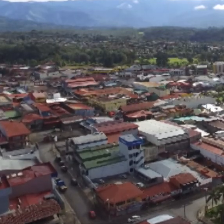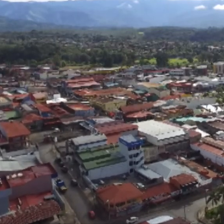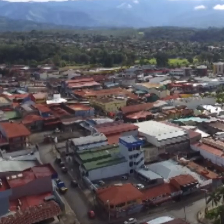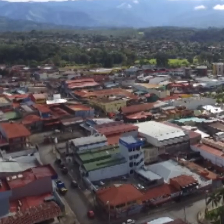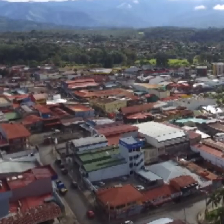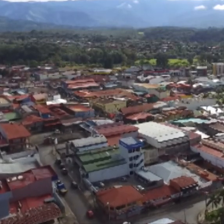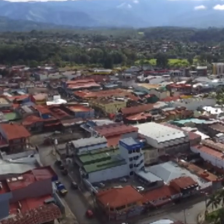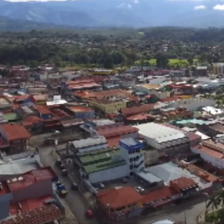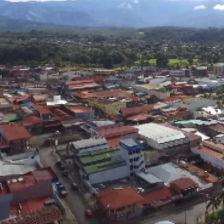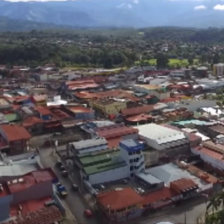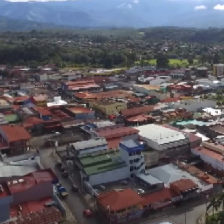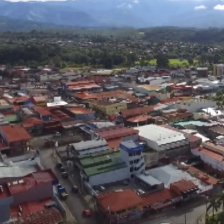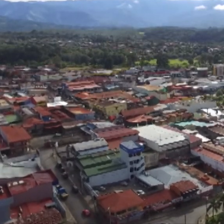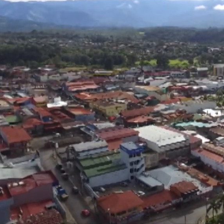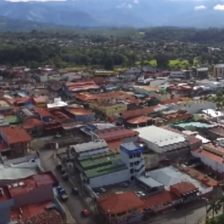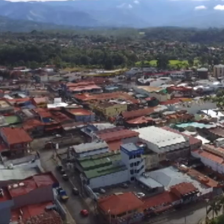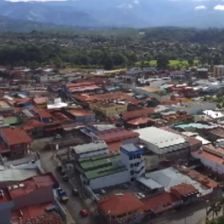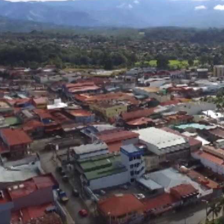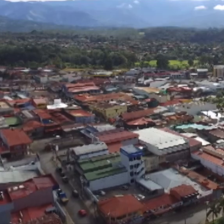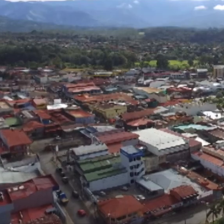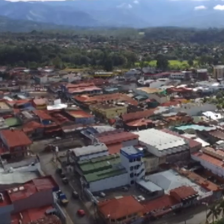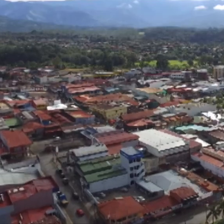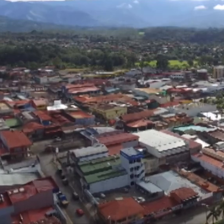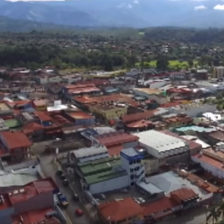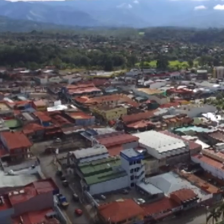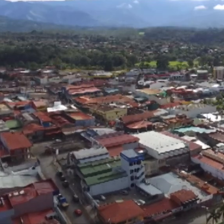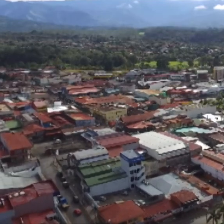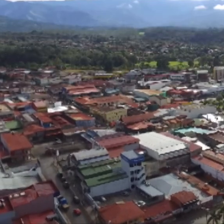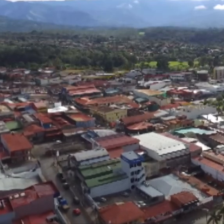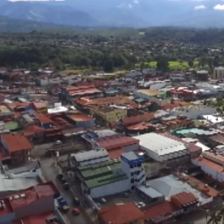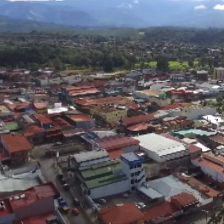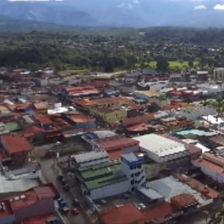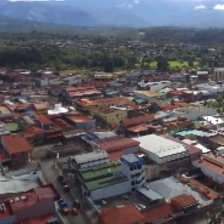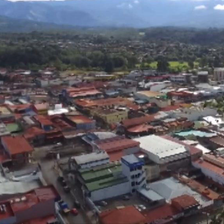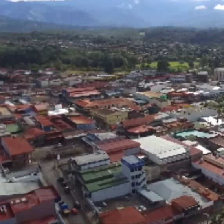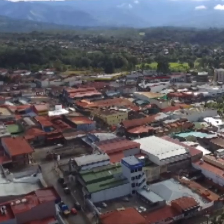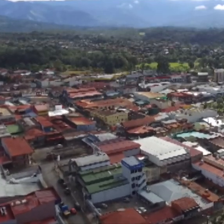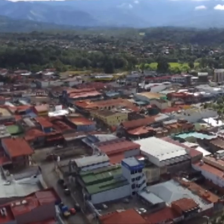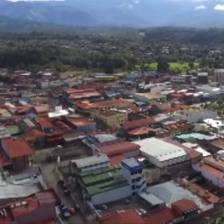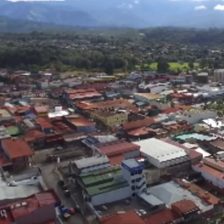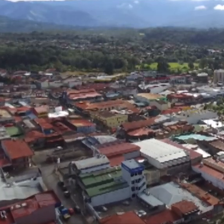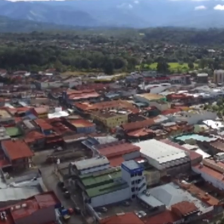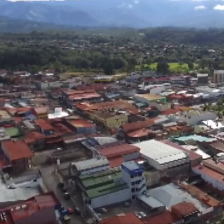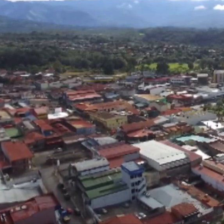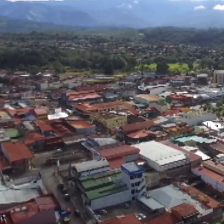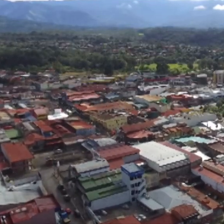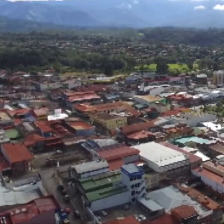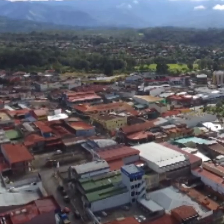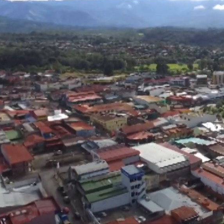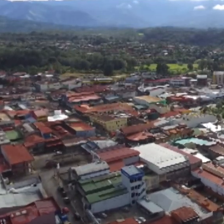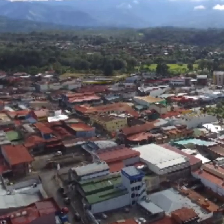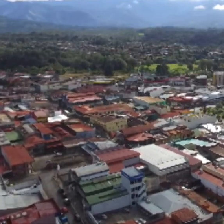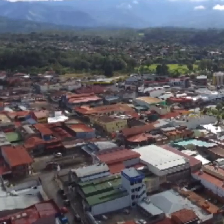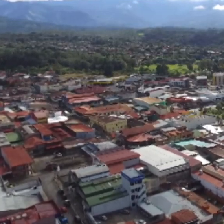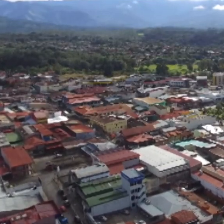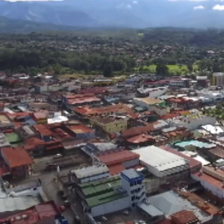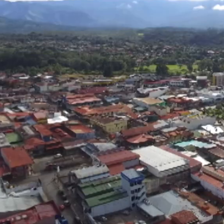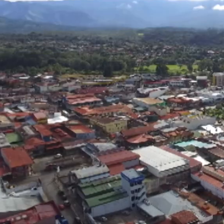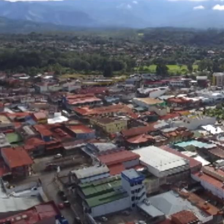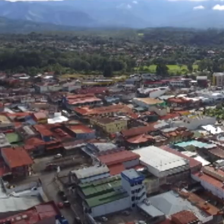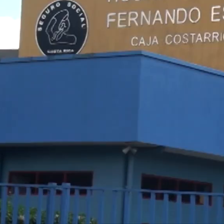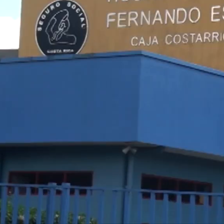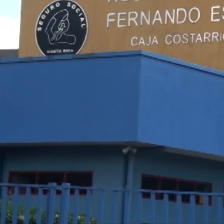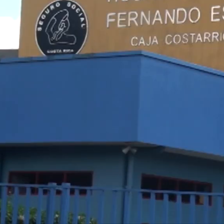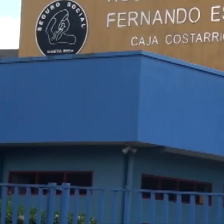por el Ministerio de Salud de nuestro país, el Valle del General pasó de 1 a 3 en 2 días, luego